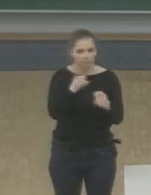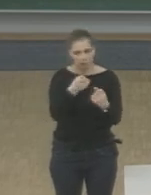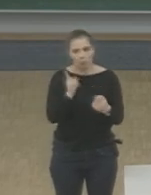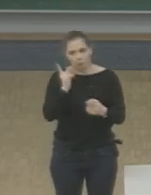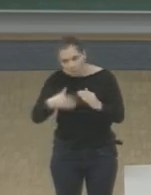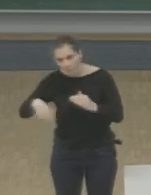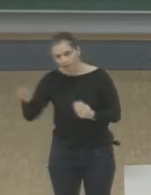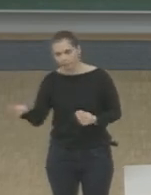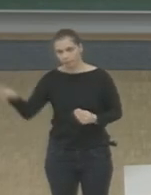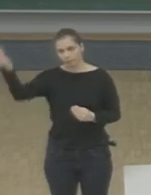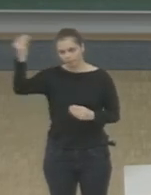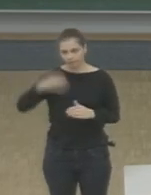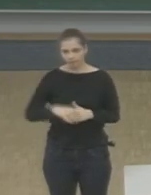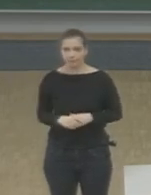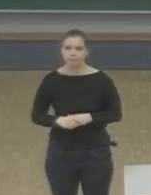sein muss.